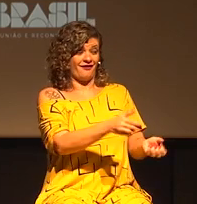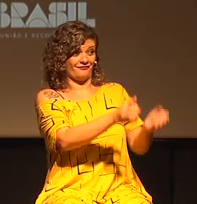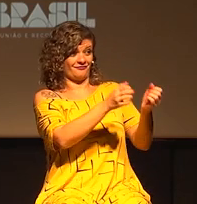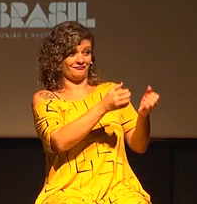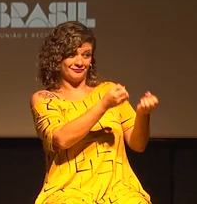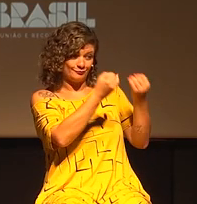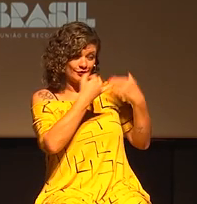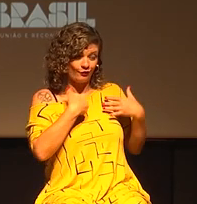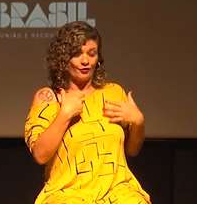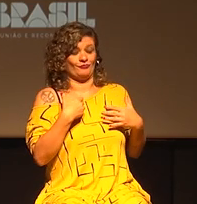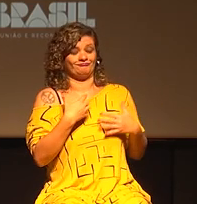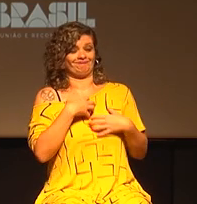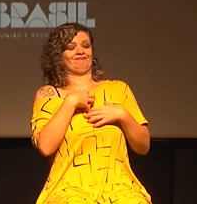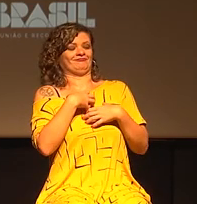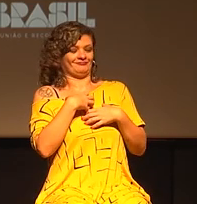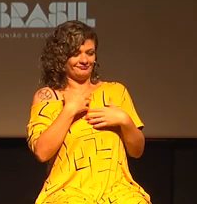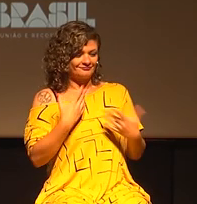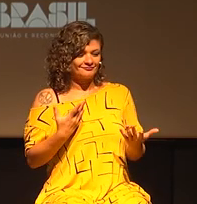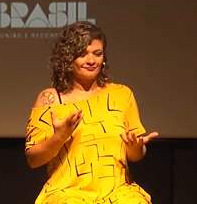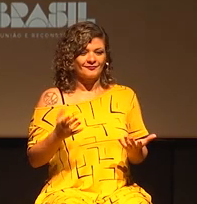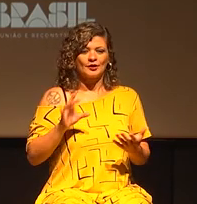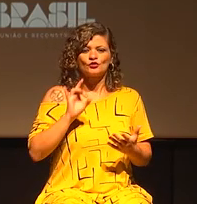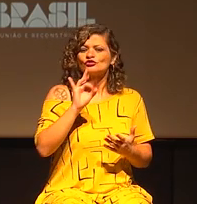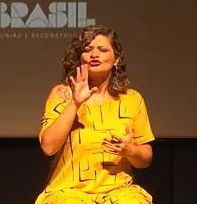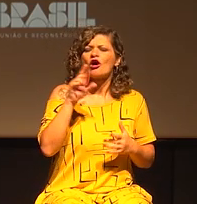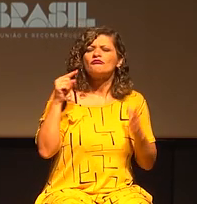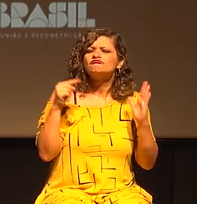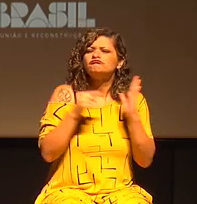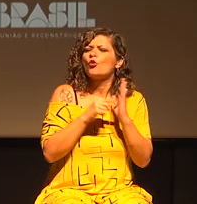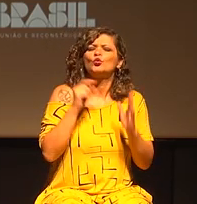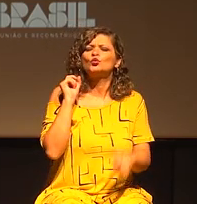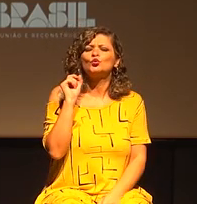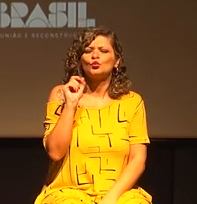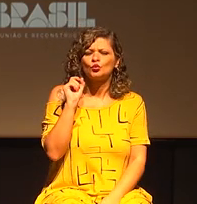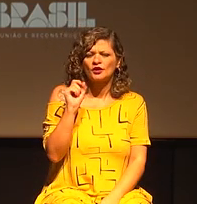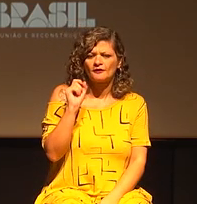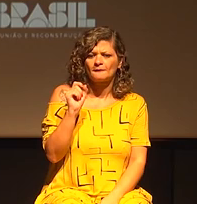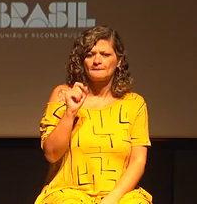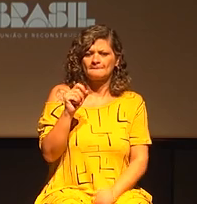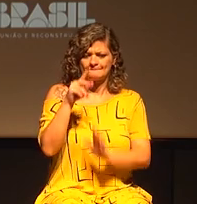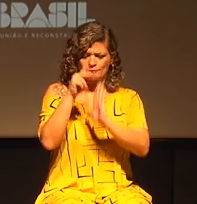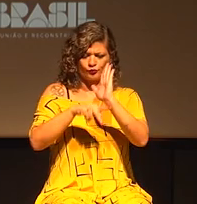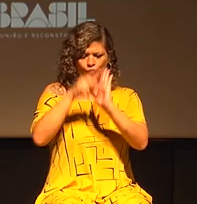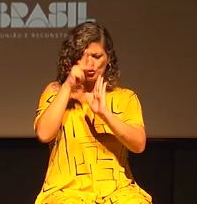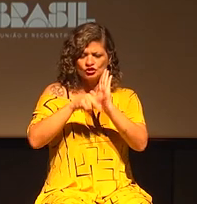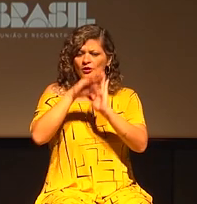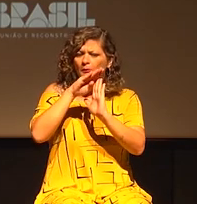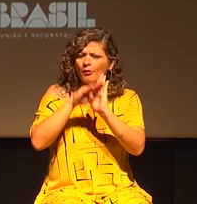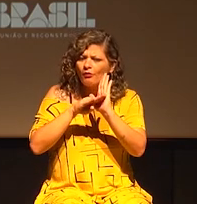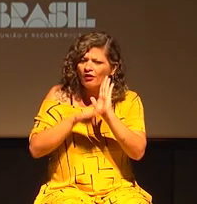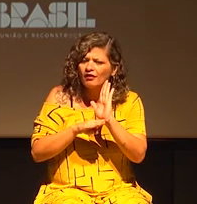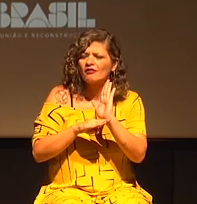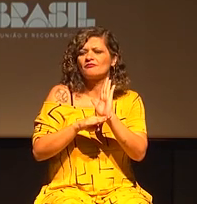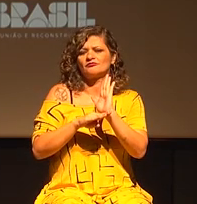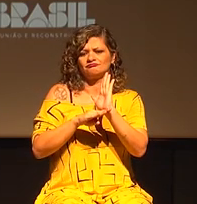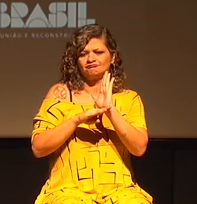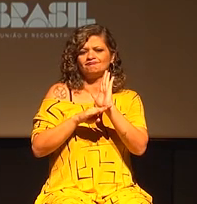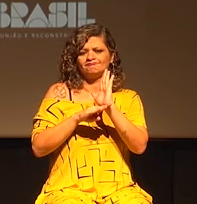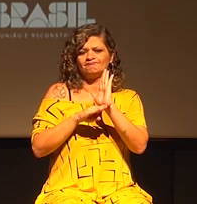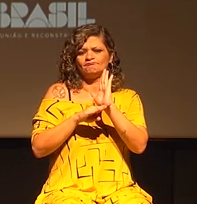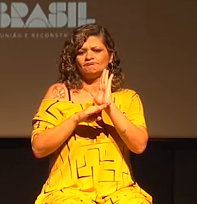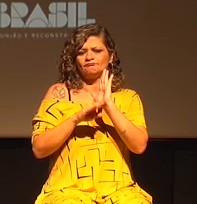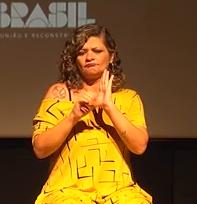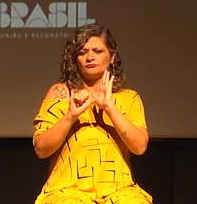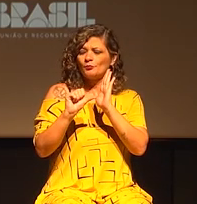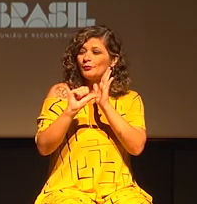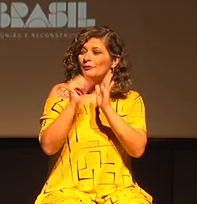muito e eu só queria dizer um uma questão sobre o o projeto o programa que eu até falei lá no dia do